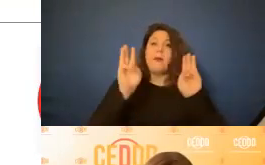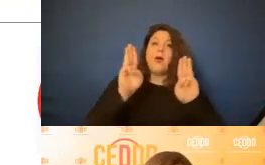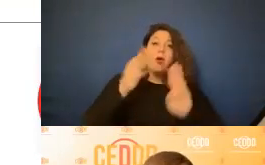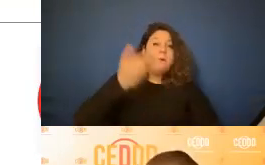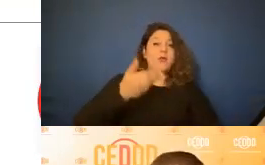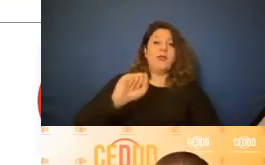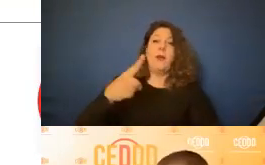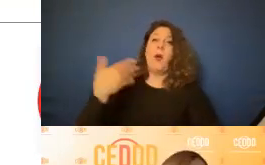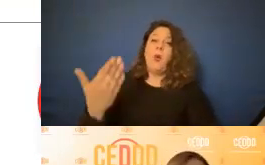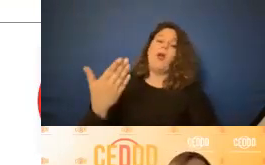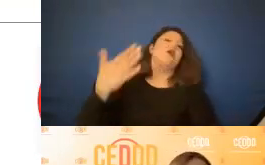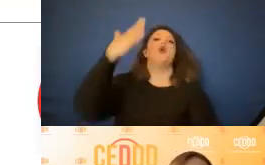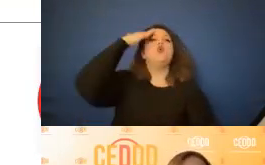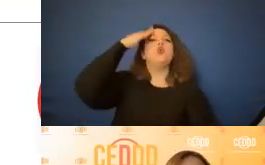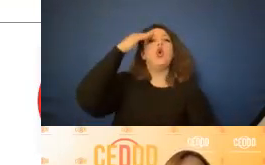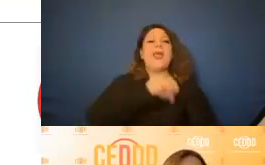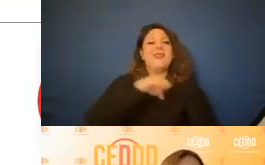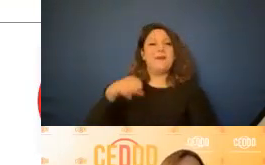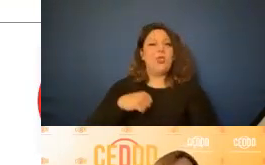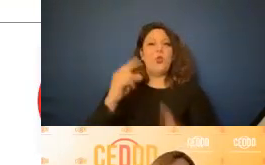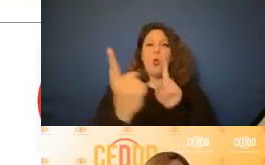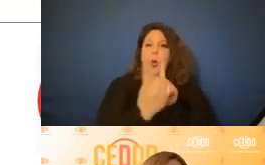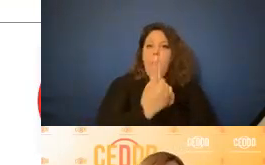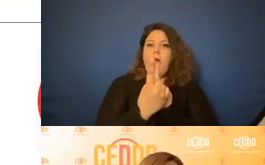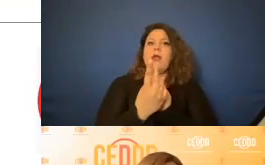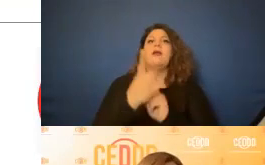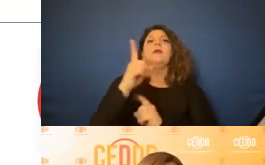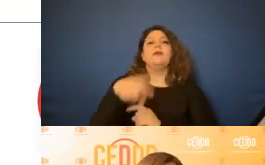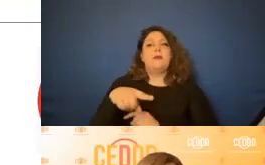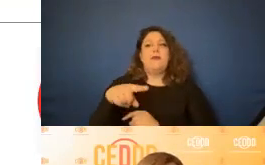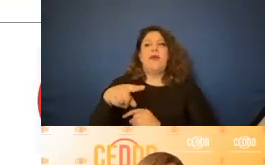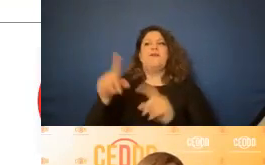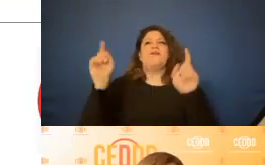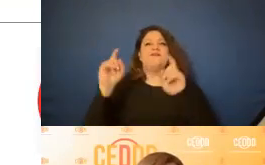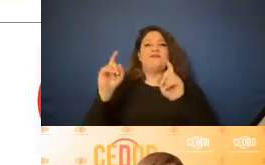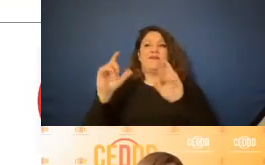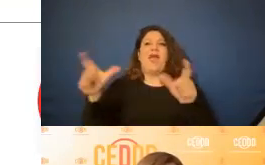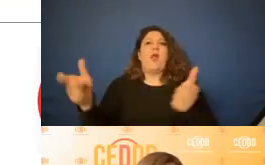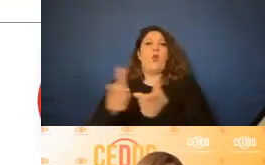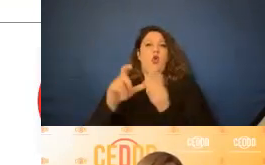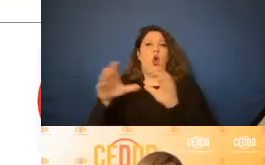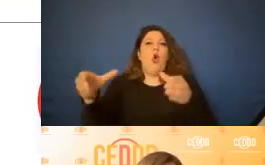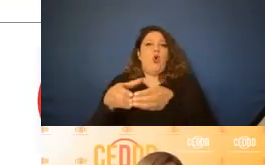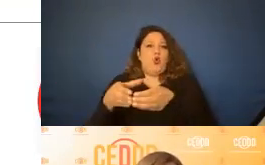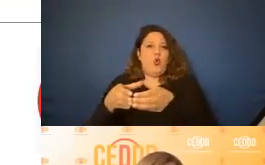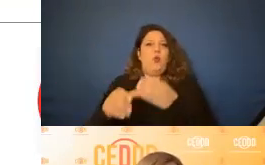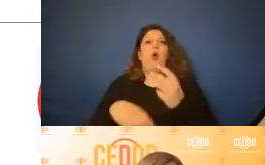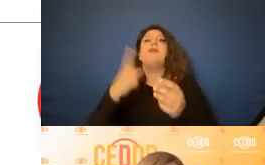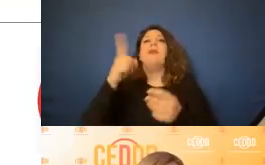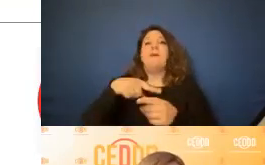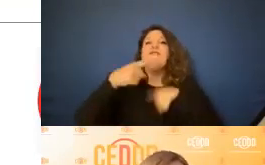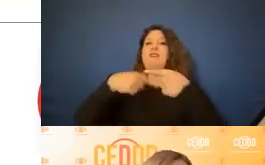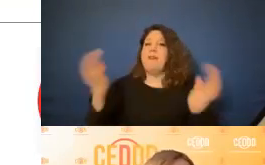importantes: tutorías individualizadas, sesiones con el grupo aula, encuentros con las familias y estrategias globales de aplicación